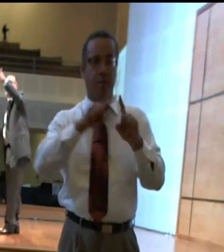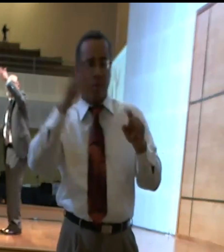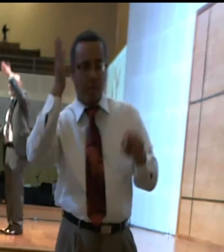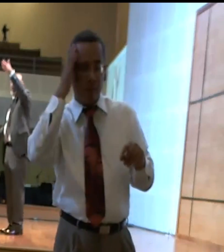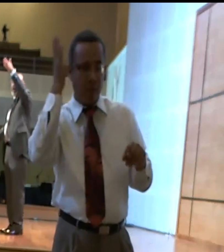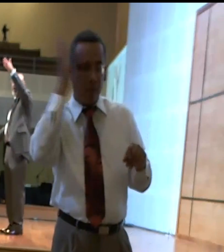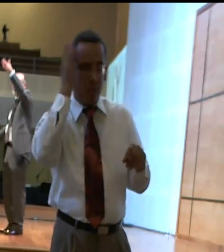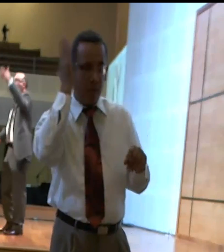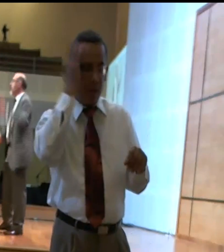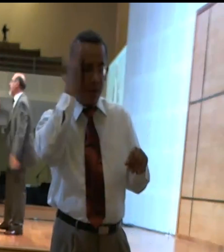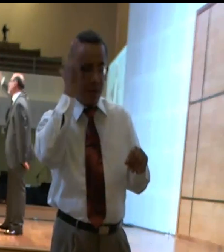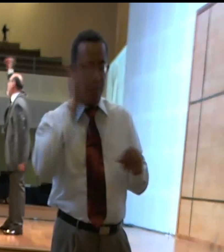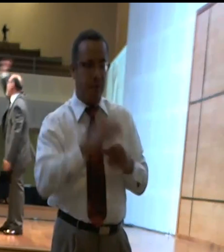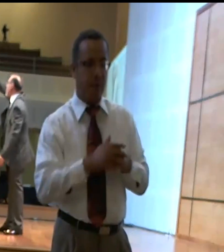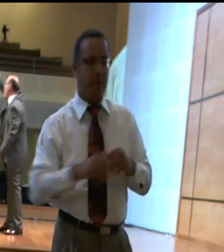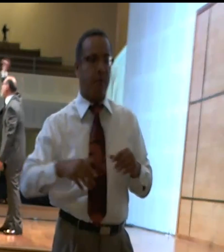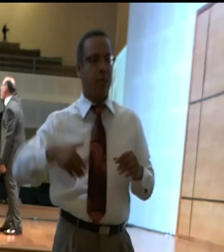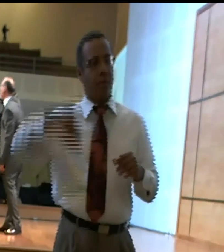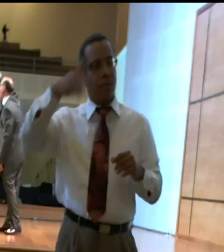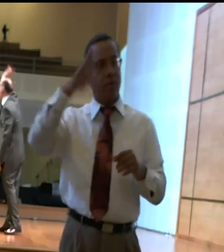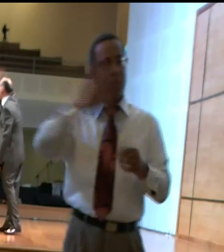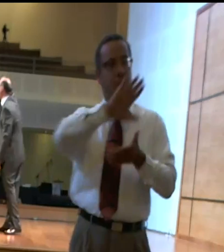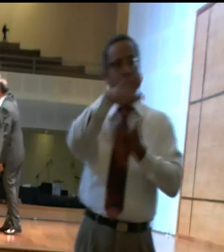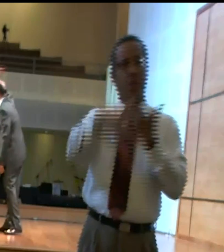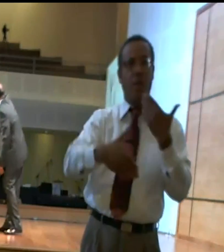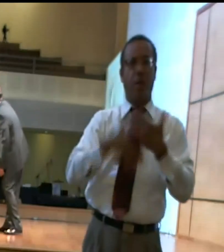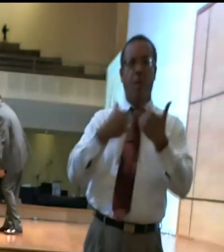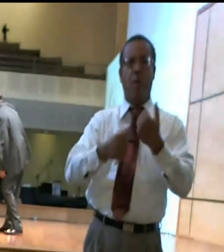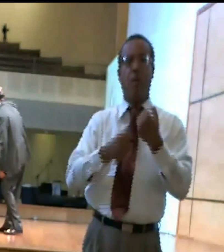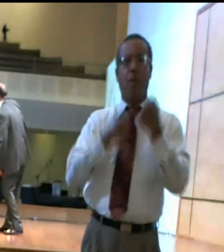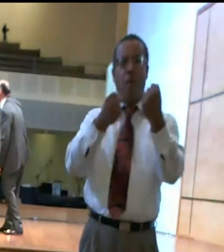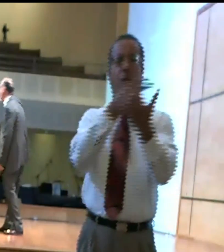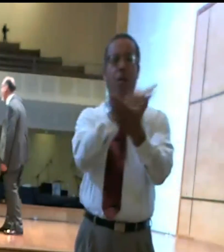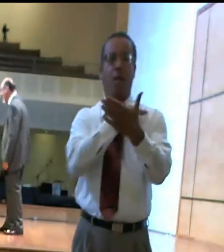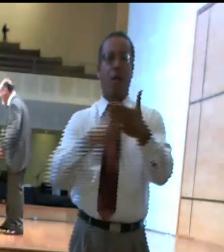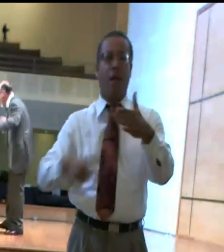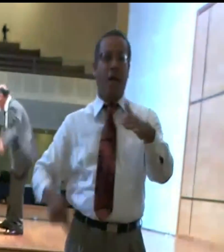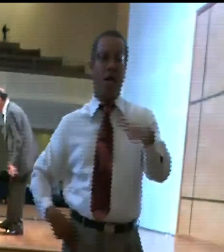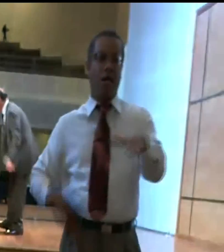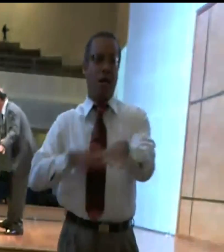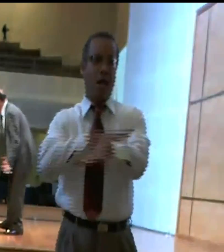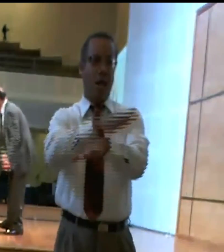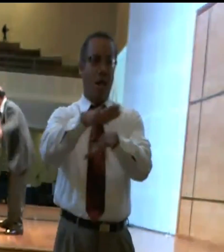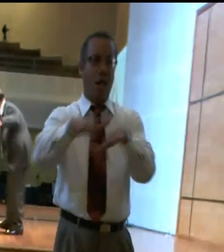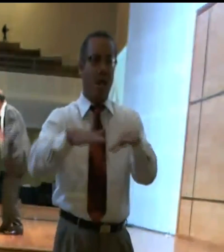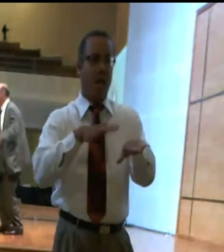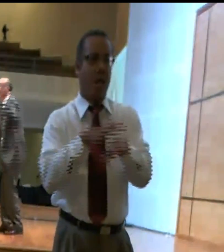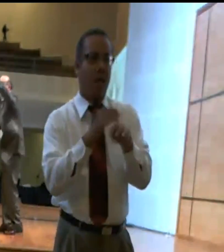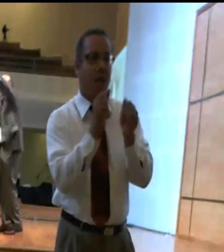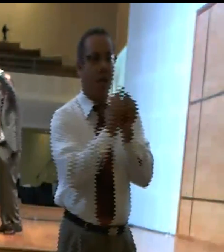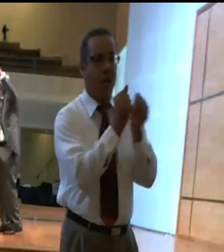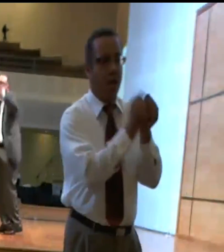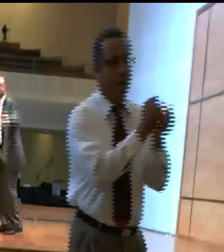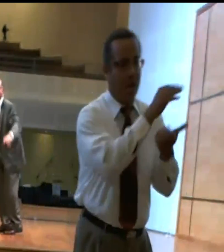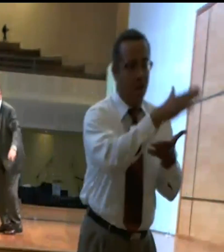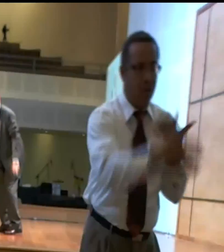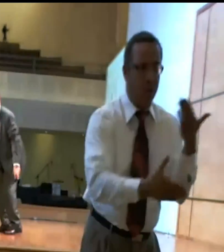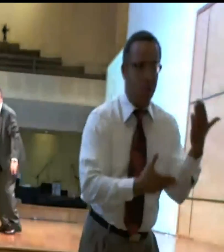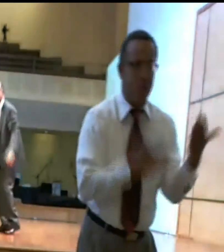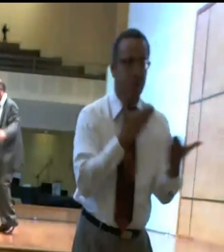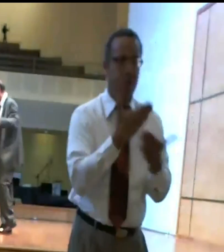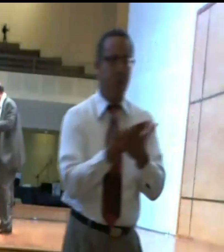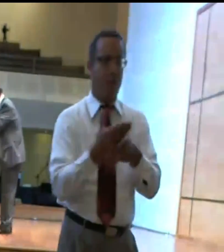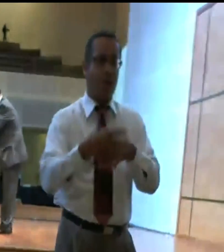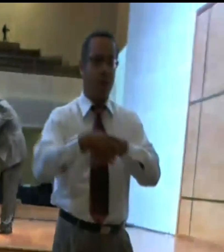¿saben qué, mis amados hermanos? Nuestro Dios todopoderoso reina aún por encima de todos los reyes de